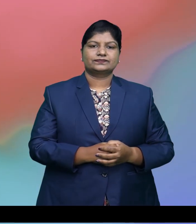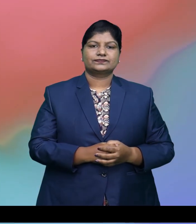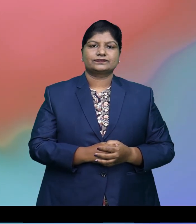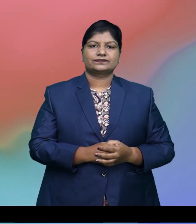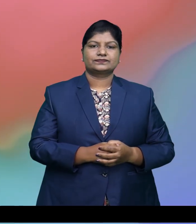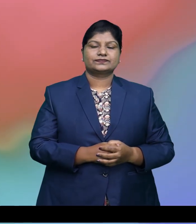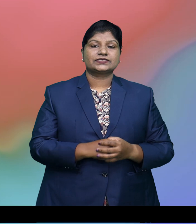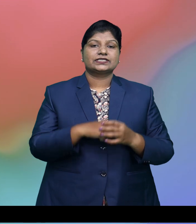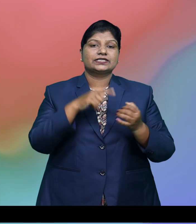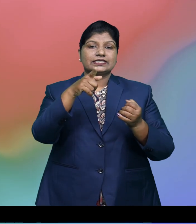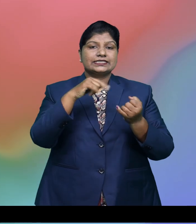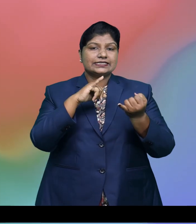స్పిగ్మోమానోమీటర్.